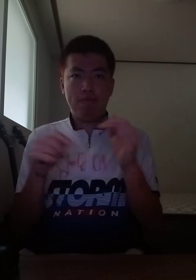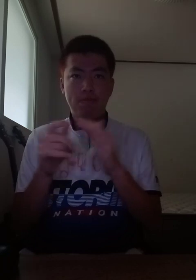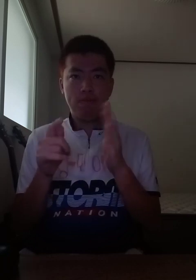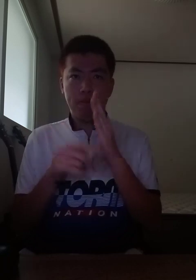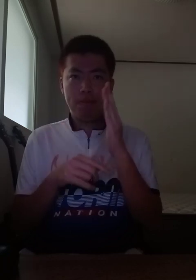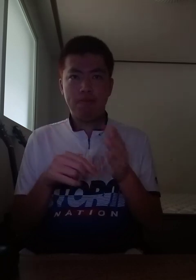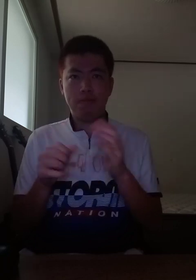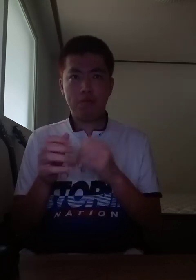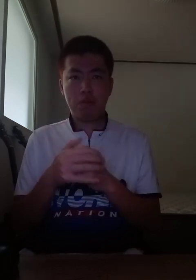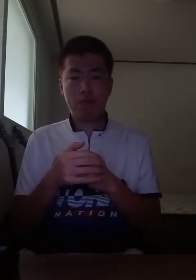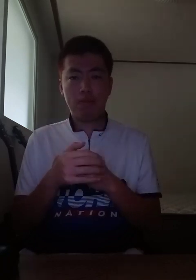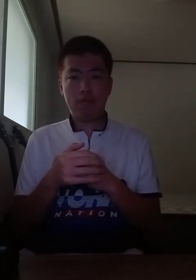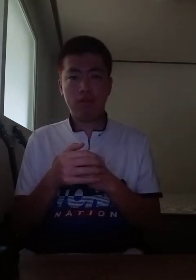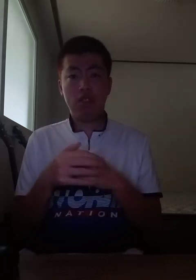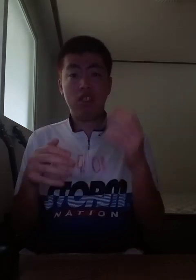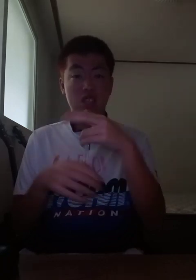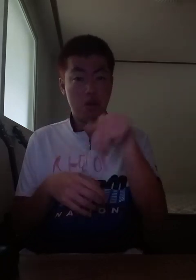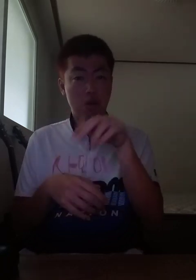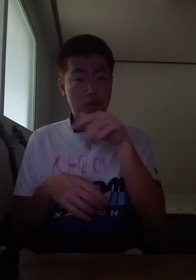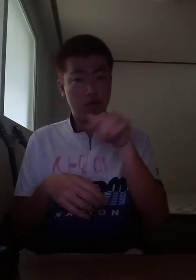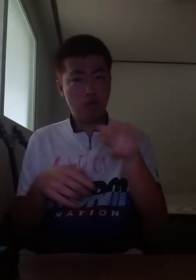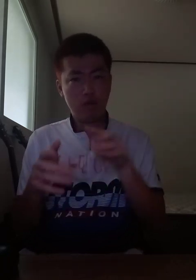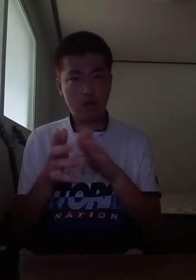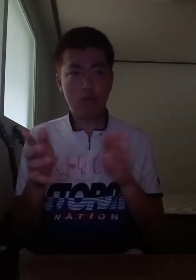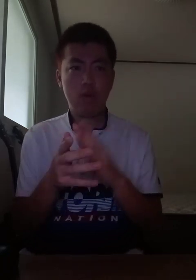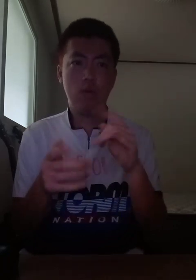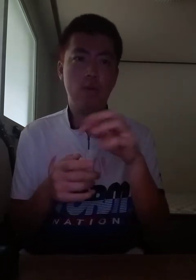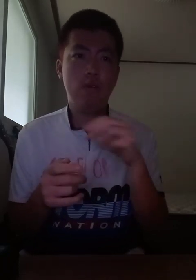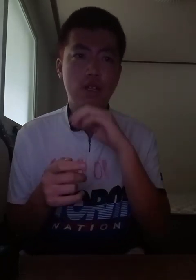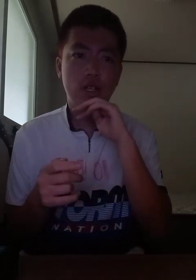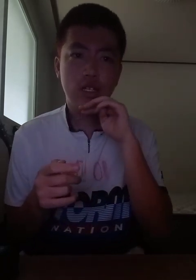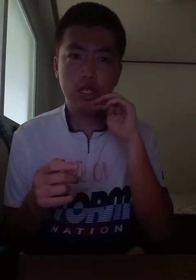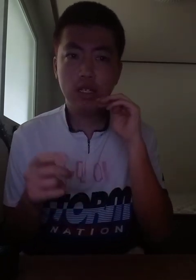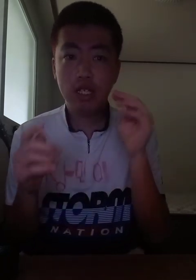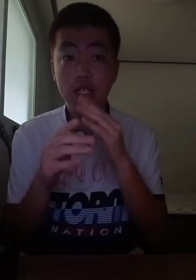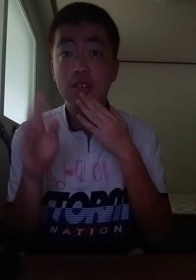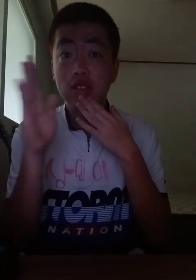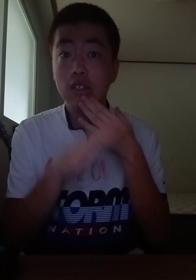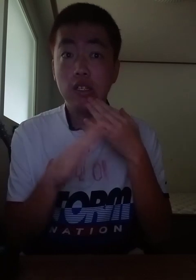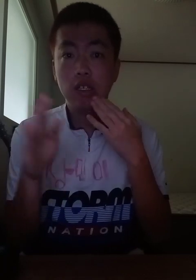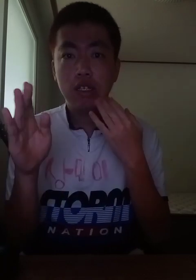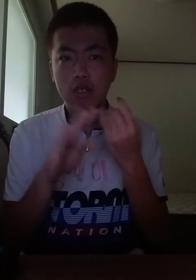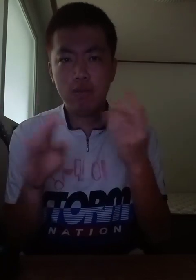했습니다. 문제의 길은 시가 정한 공공보행 통로여서 차단문을 설치하는 것은